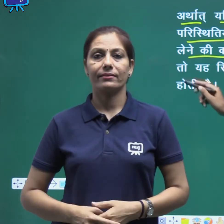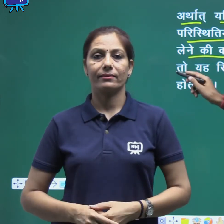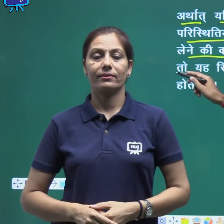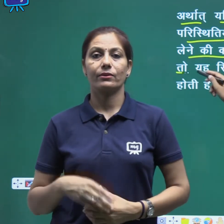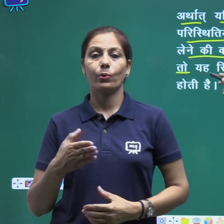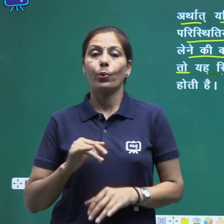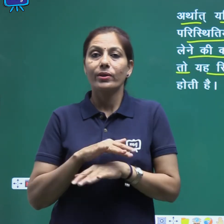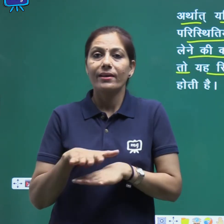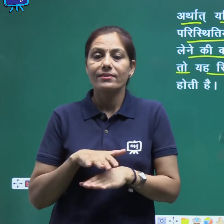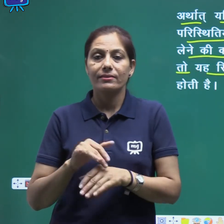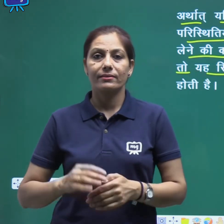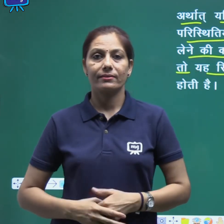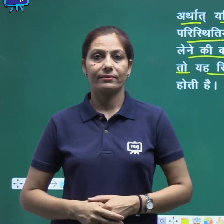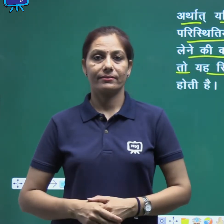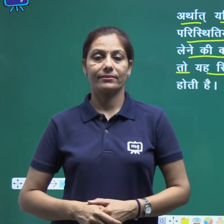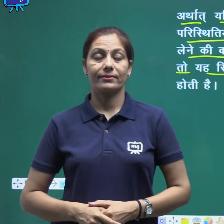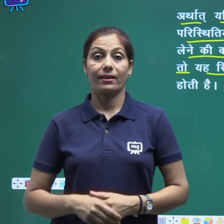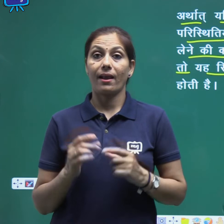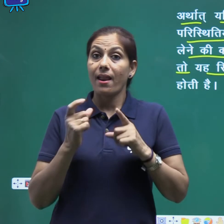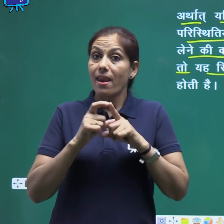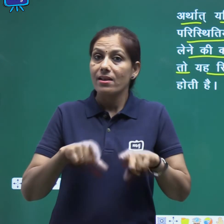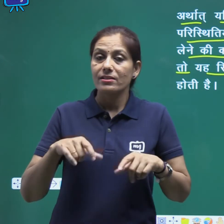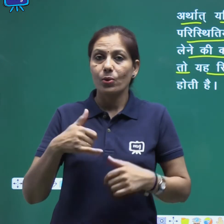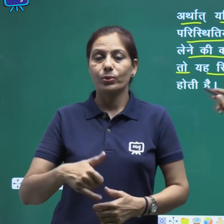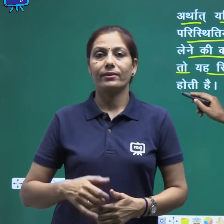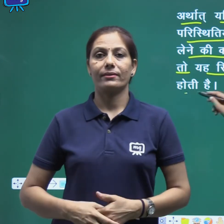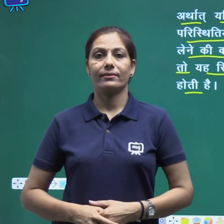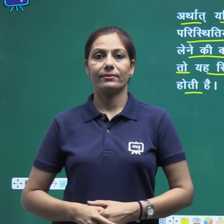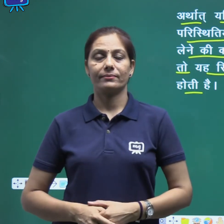तो यह स्थिति खतरनाक होती है।